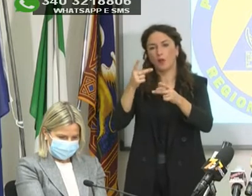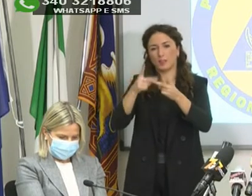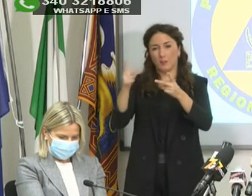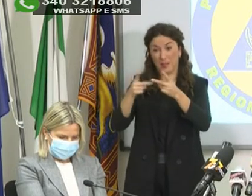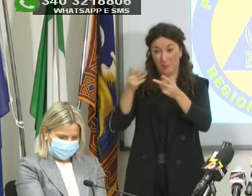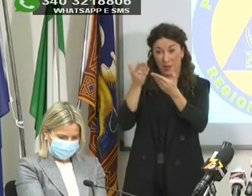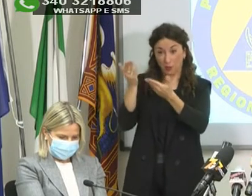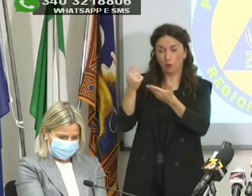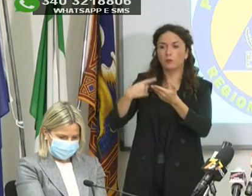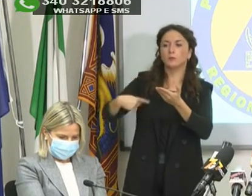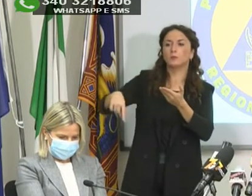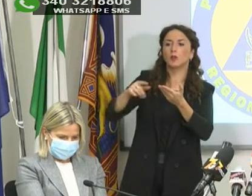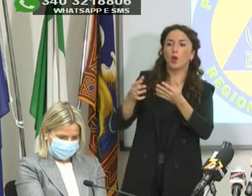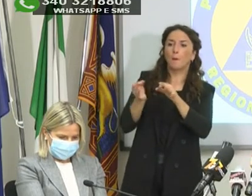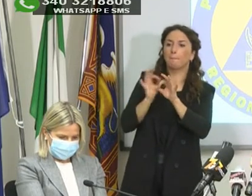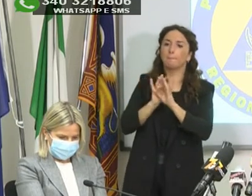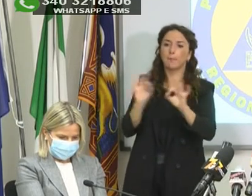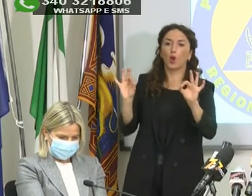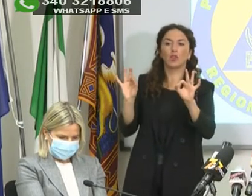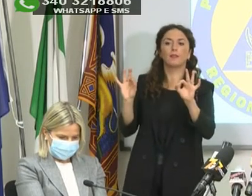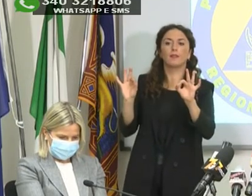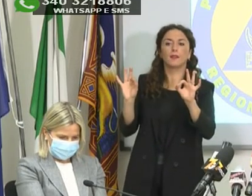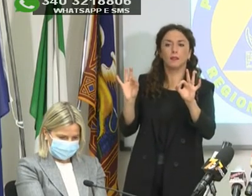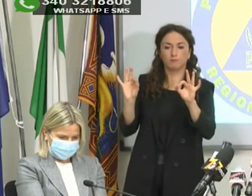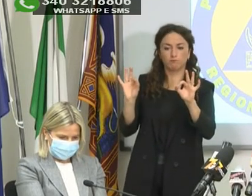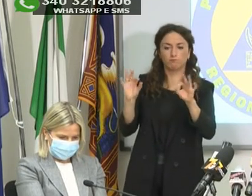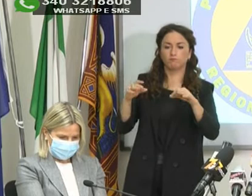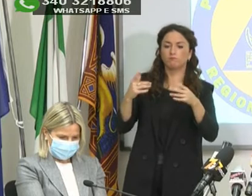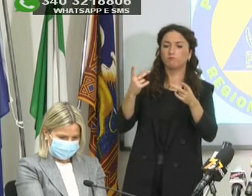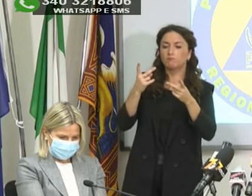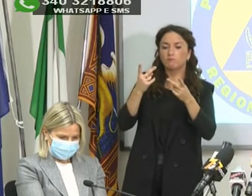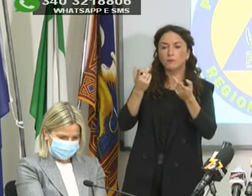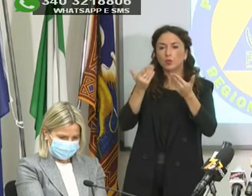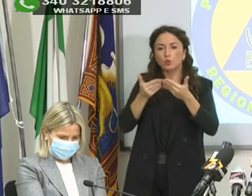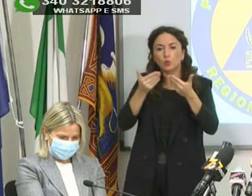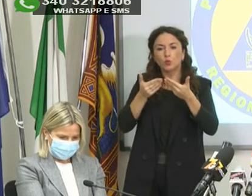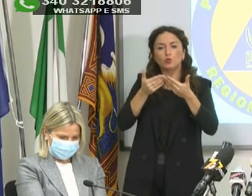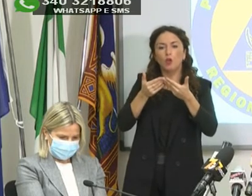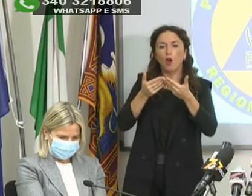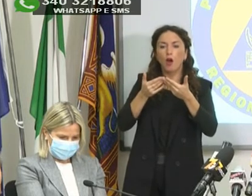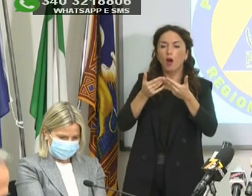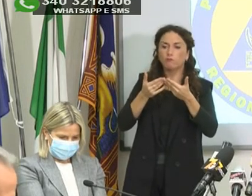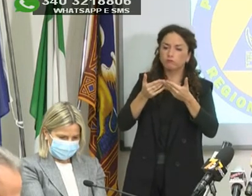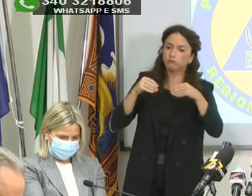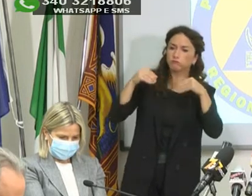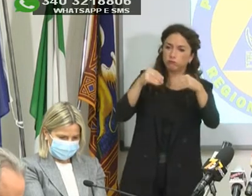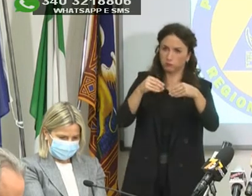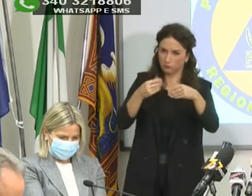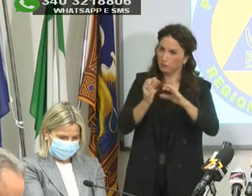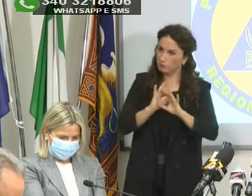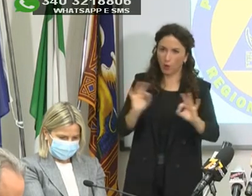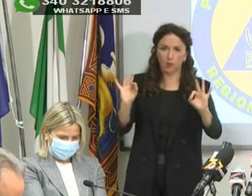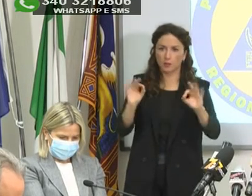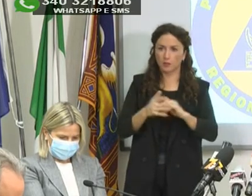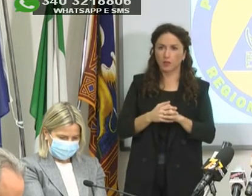noi siamo candidati a partecipare a uno studio multicentrico. Questo è poco ma sicuro. Penso